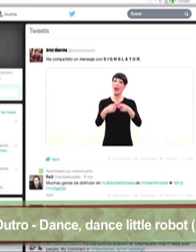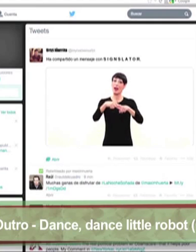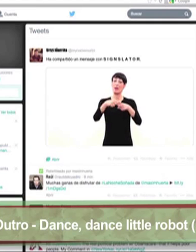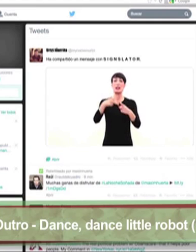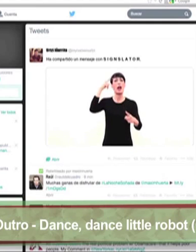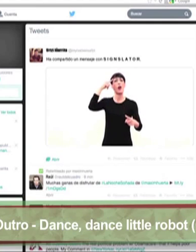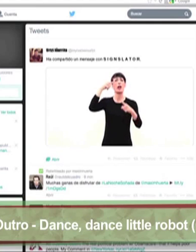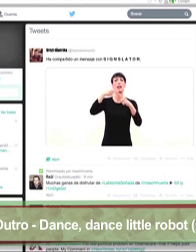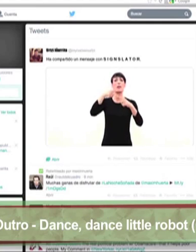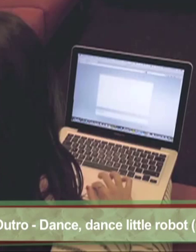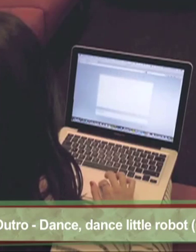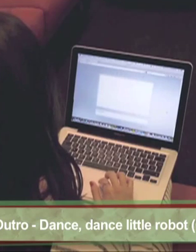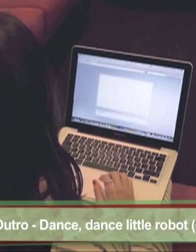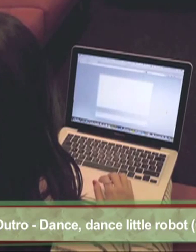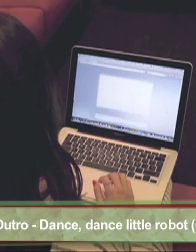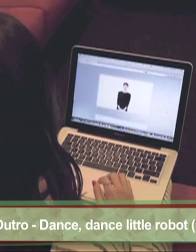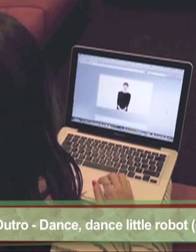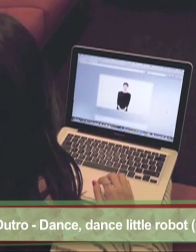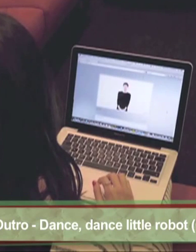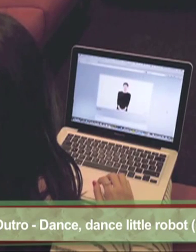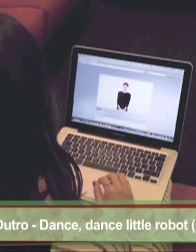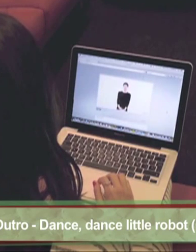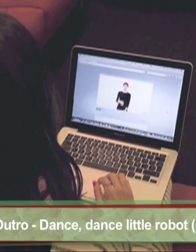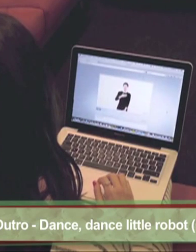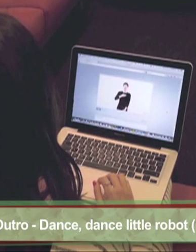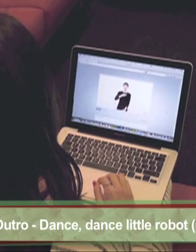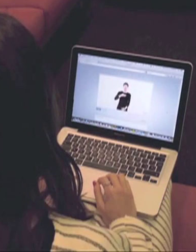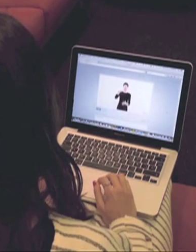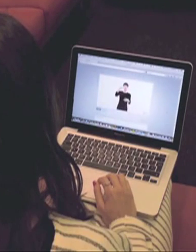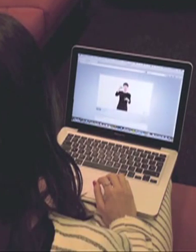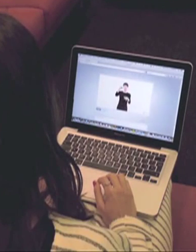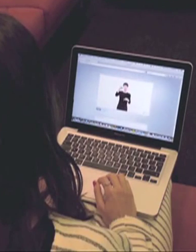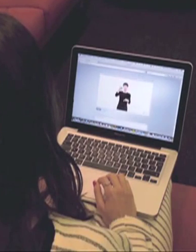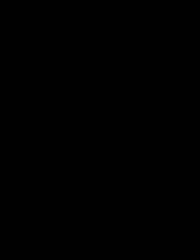només funciona en castellà, però està previst que aviat ho faci en els idiomes més parlats.